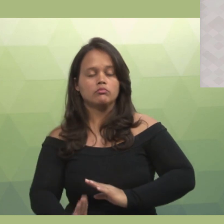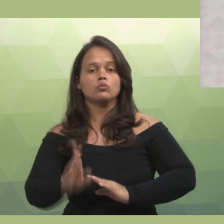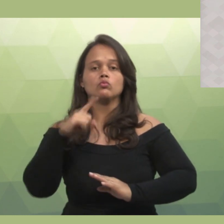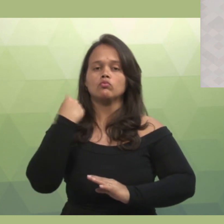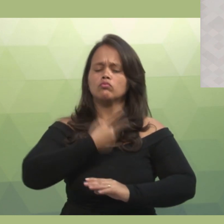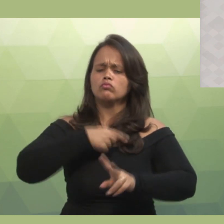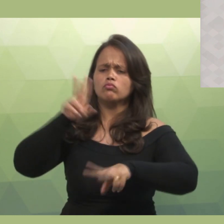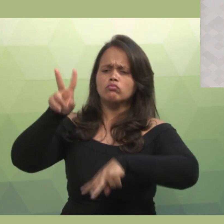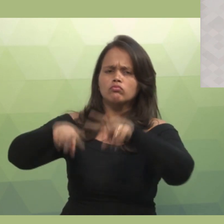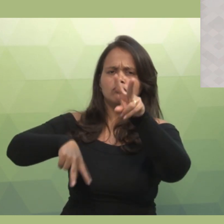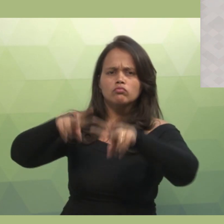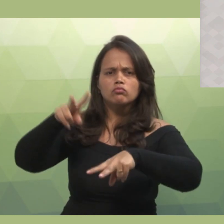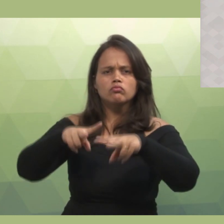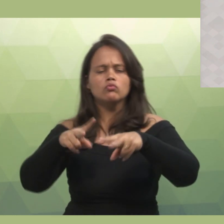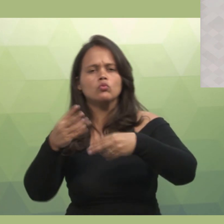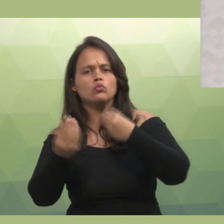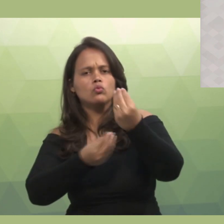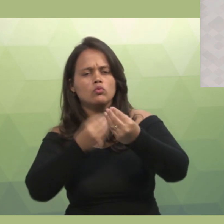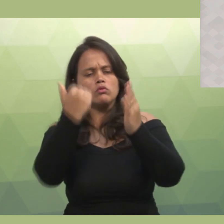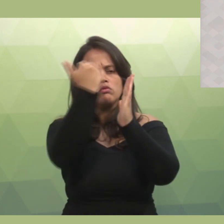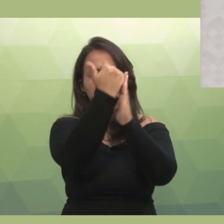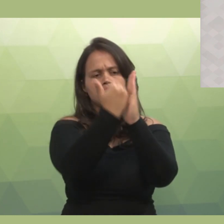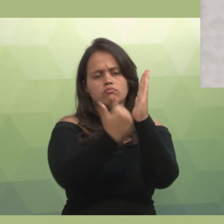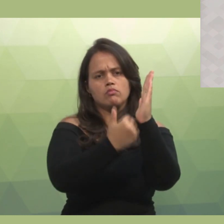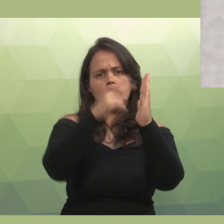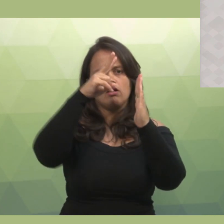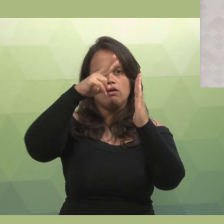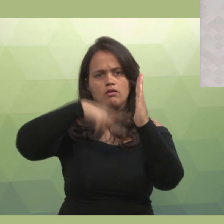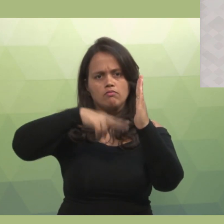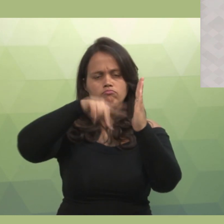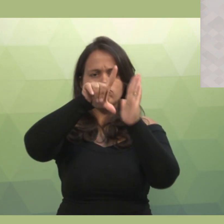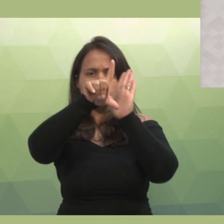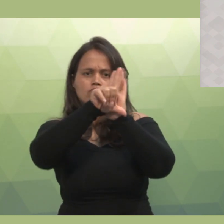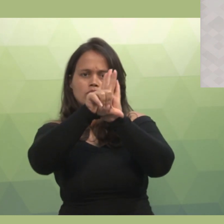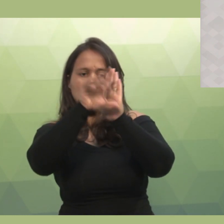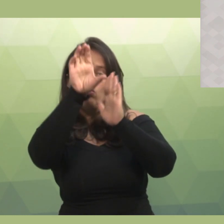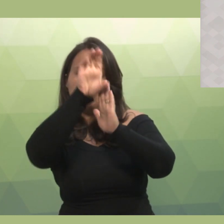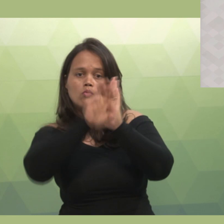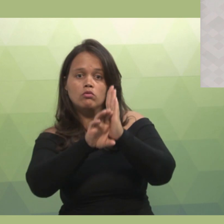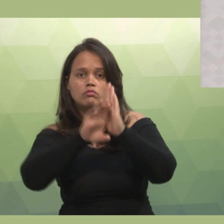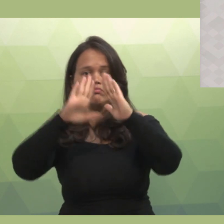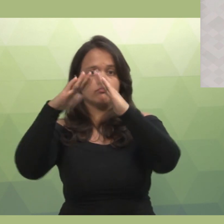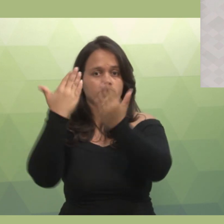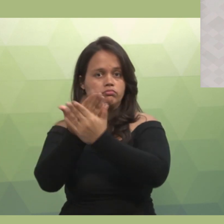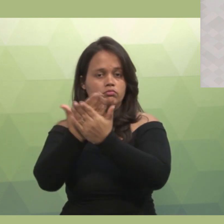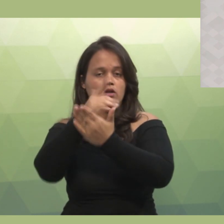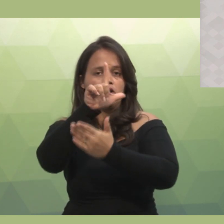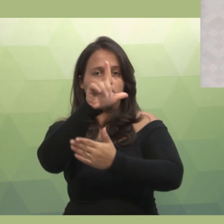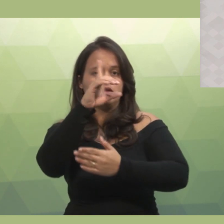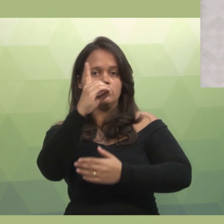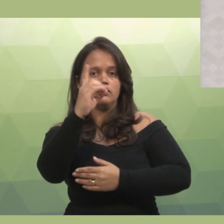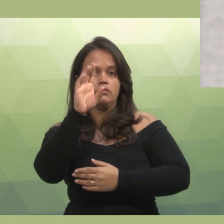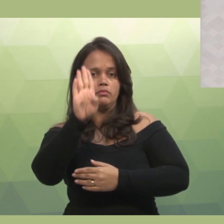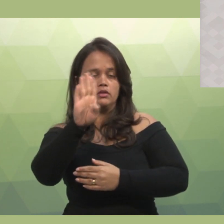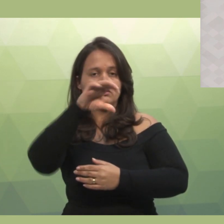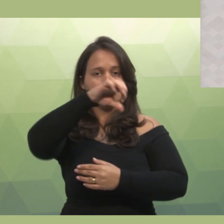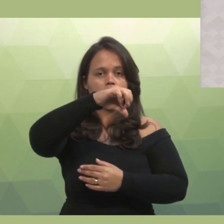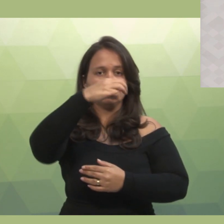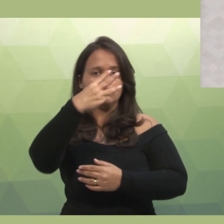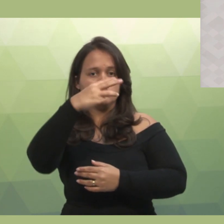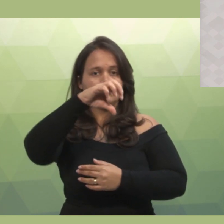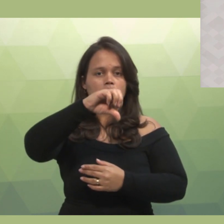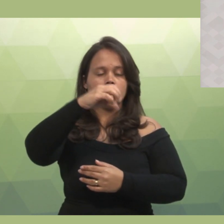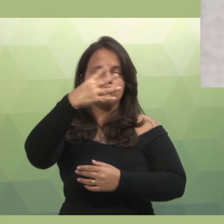buscaremos analisar as disposições legais sobre o currículo escolar na LDB 93/94 de